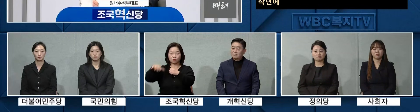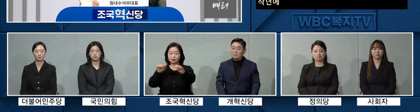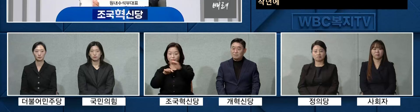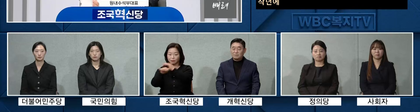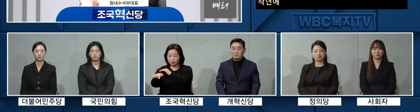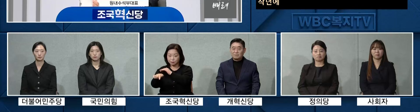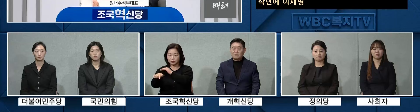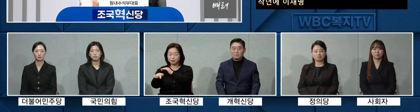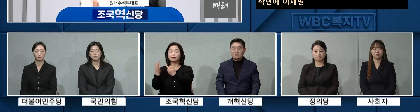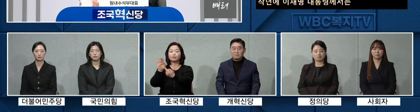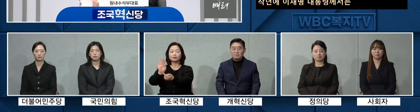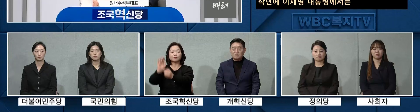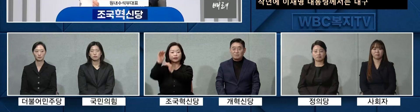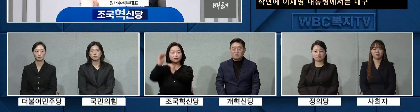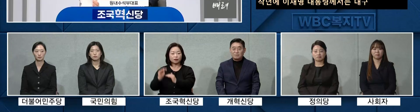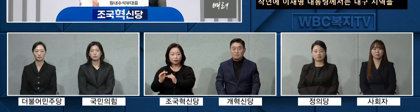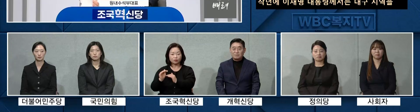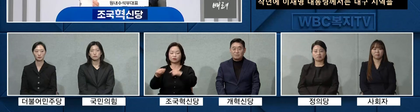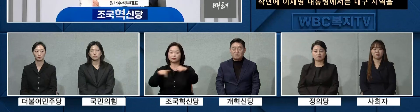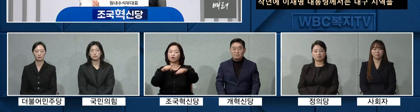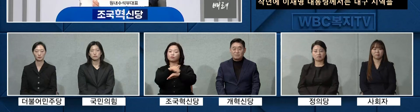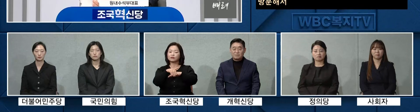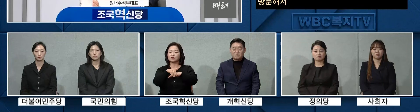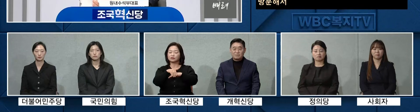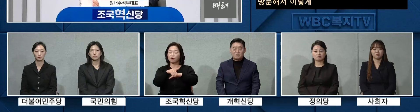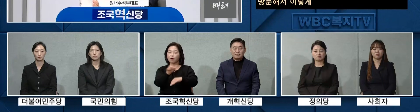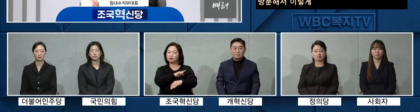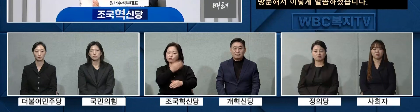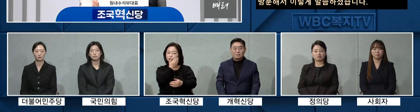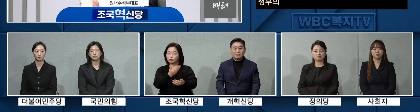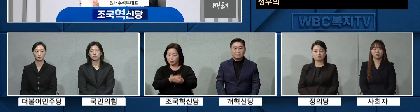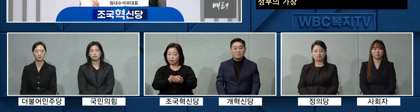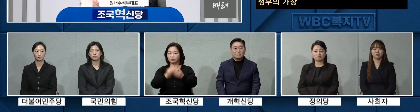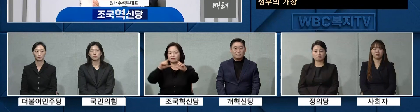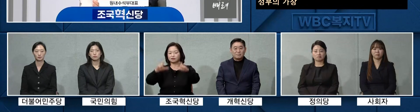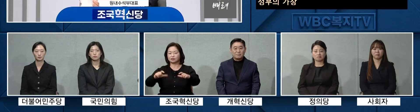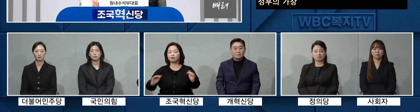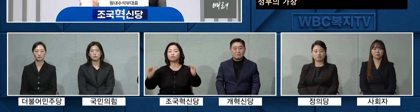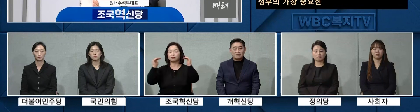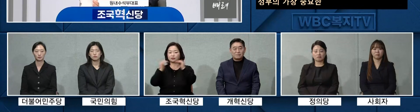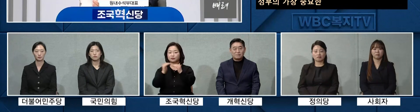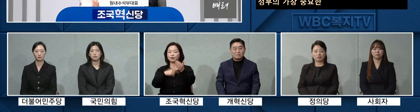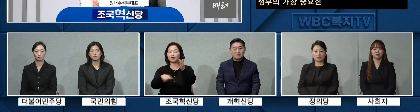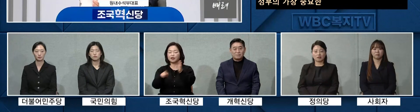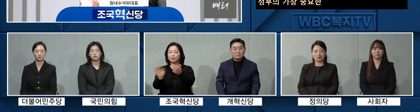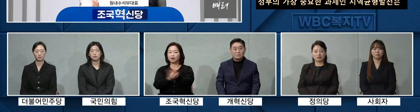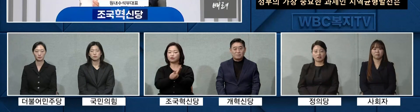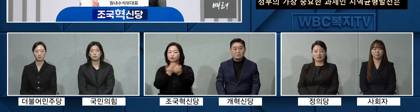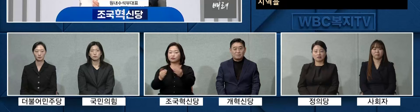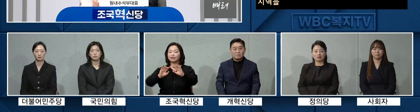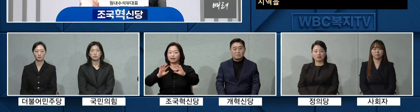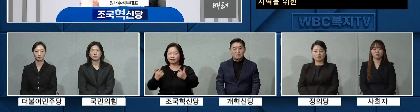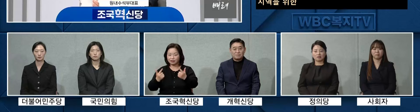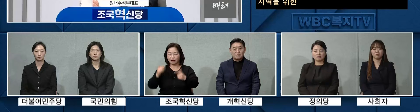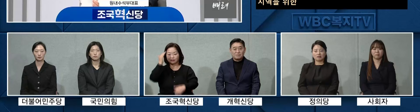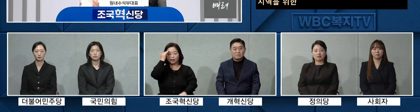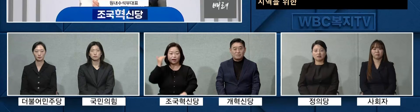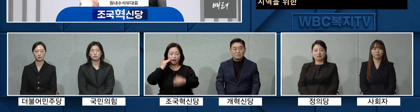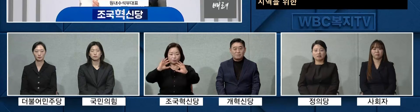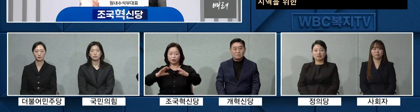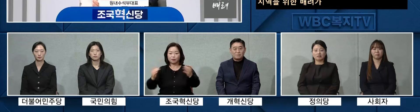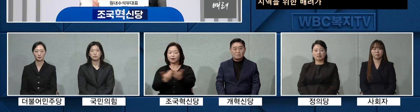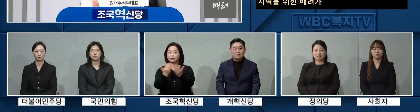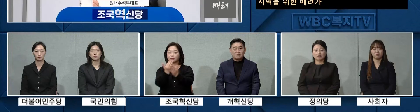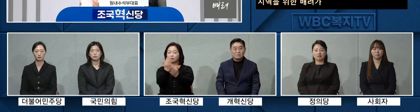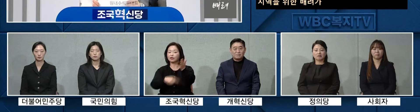이렇게 말씀하셨습니다. 정부의 가장 중요한 과제인 지역 균형 발전은 지역을 위한 배려가 아니라 대한민국이 지속적으로 성장 발전하기